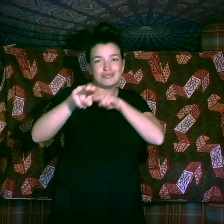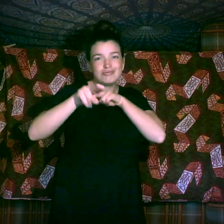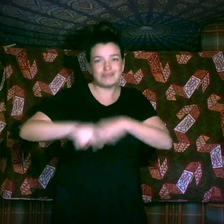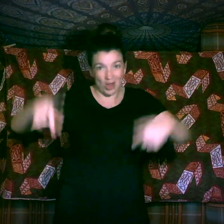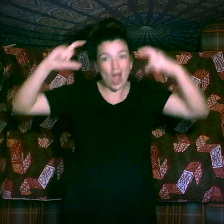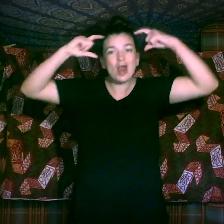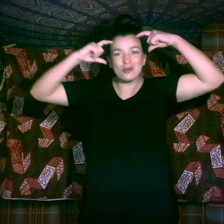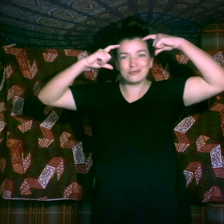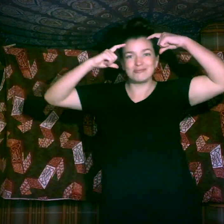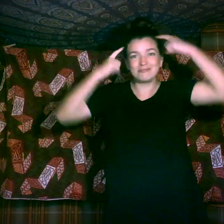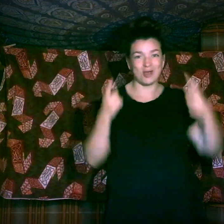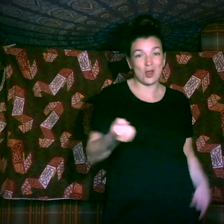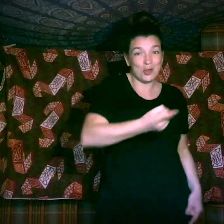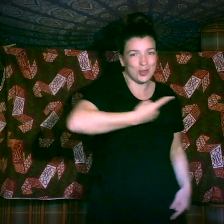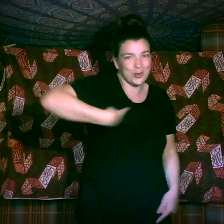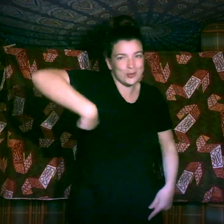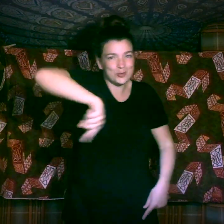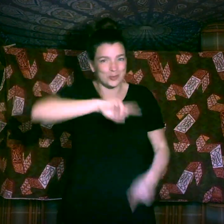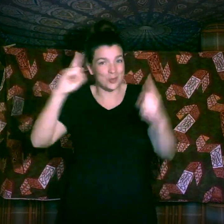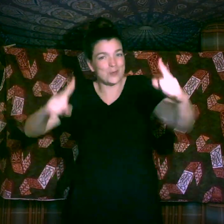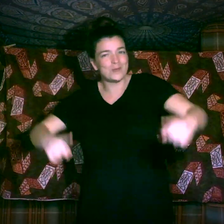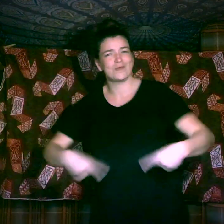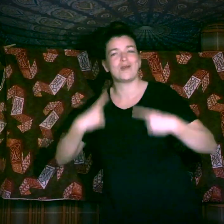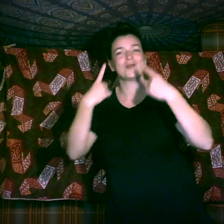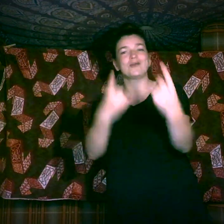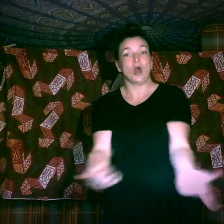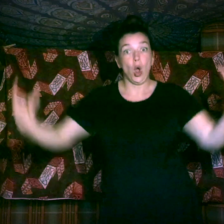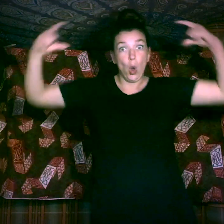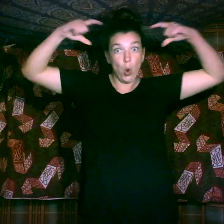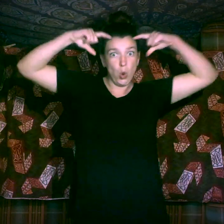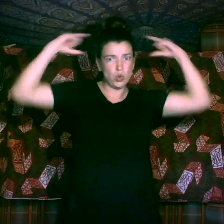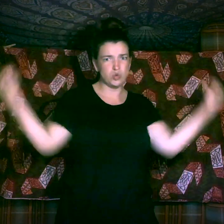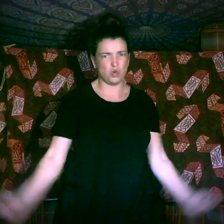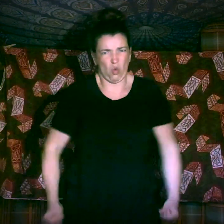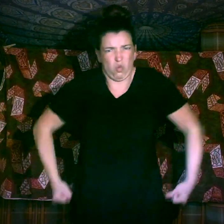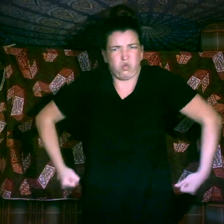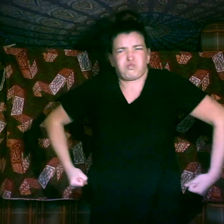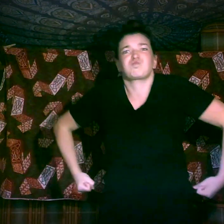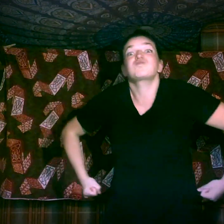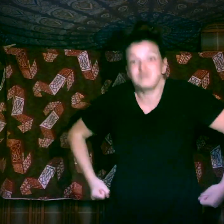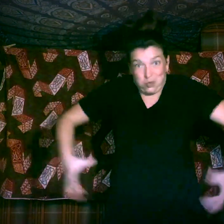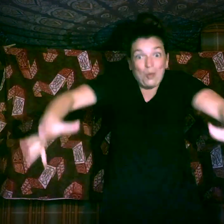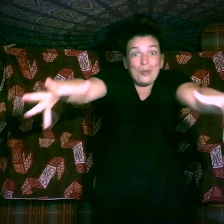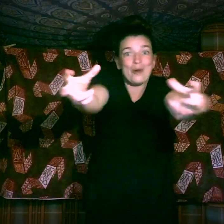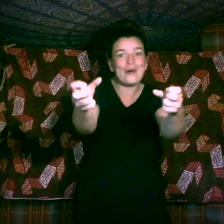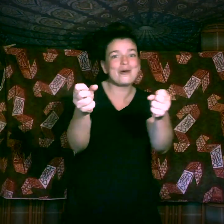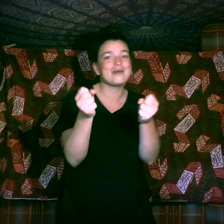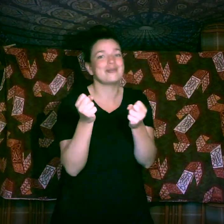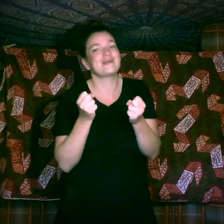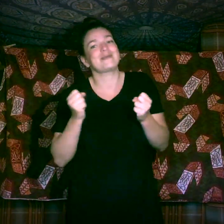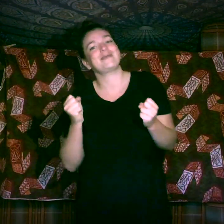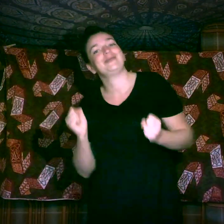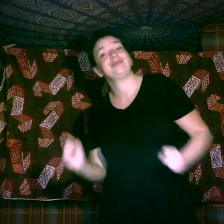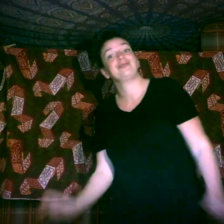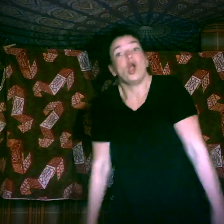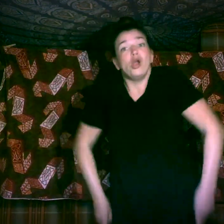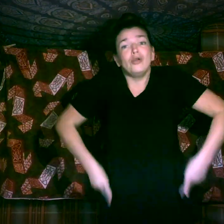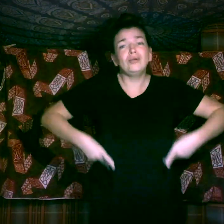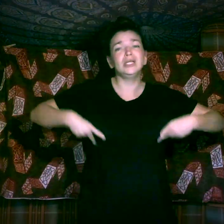Nous allons à la chasse à l'ours. Nous allons en prendre un très gros. La vie est belle, nous